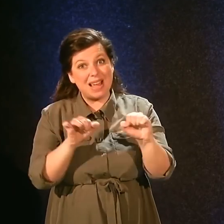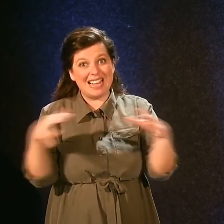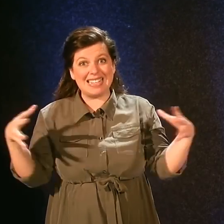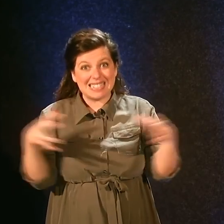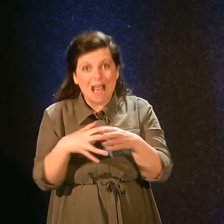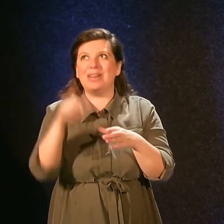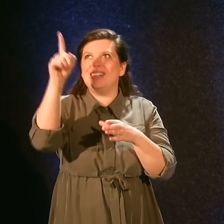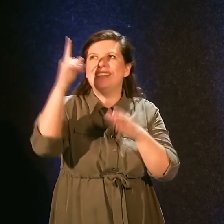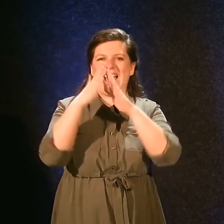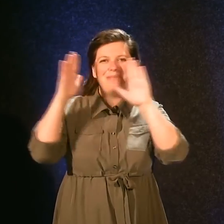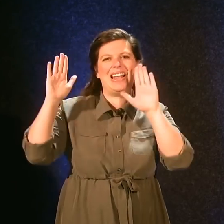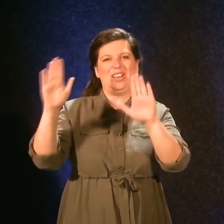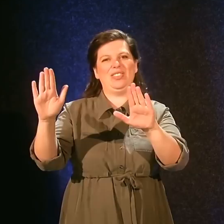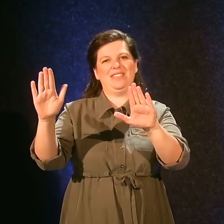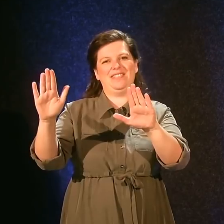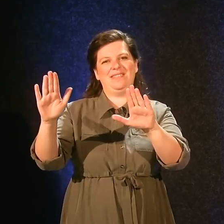God aanbidden.